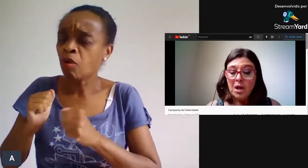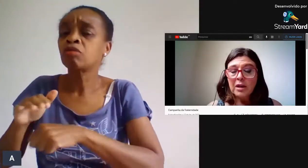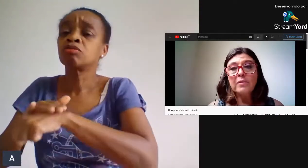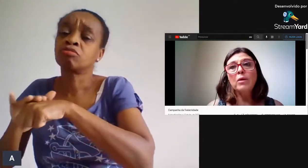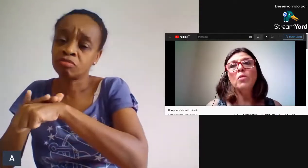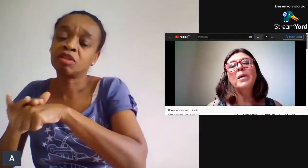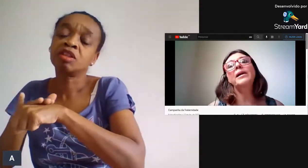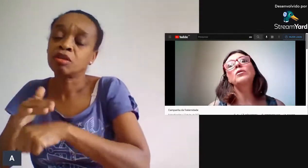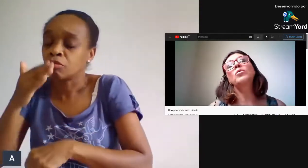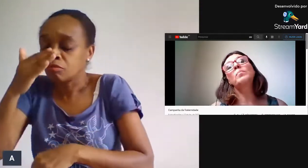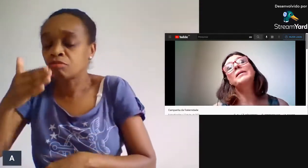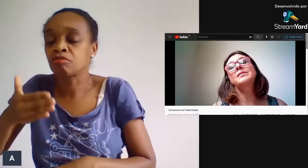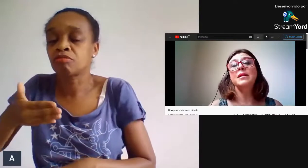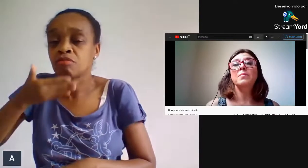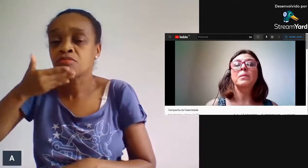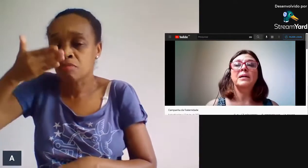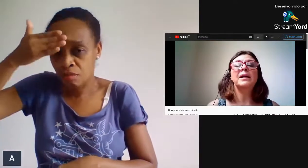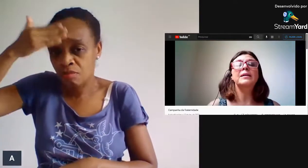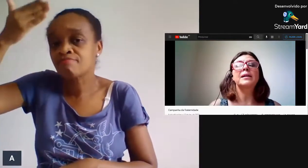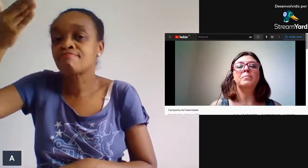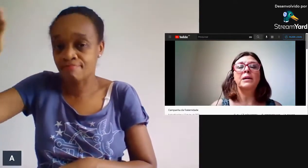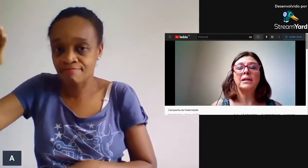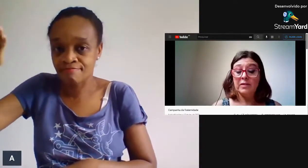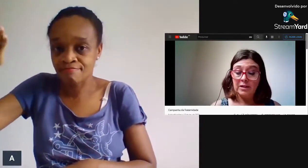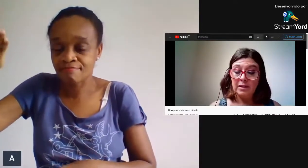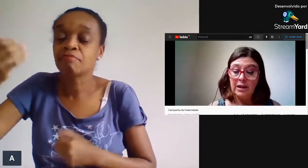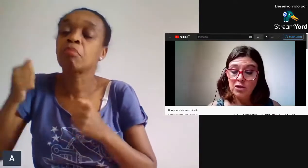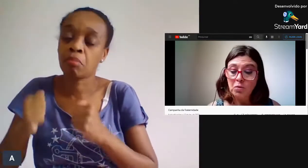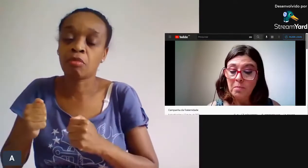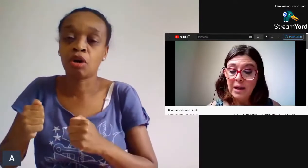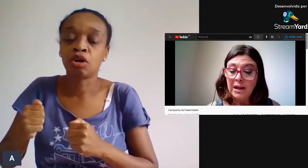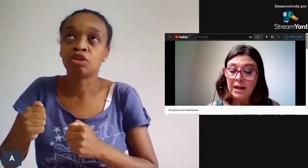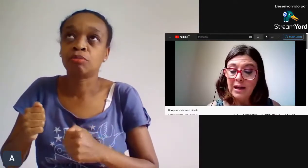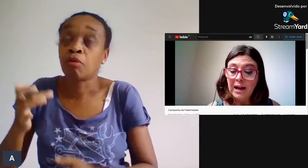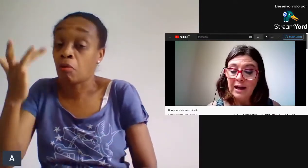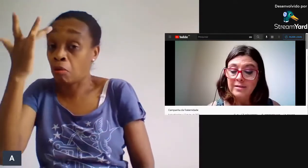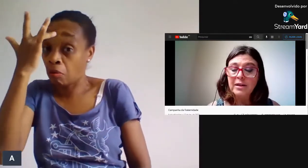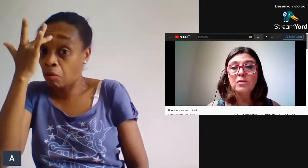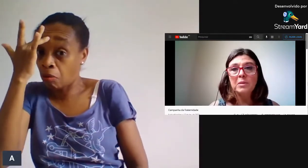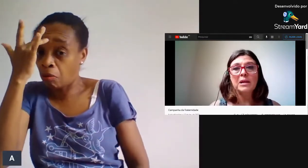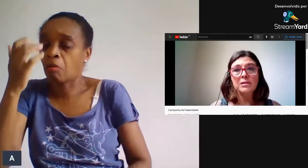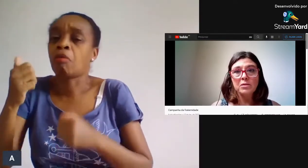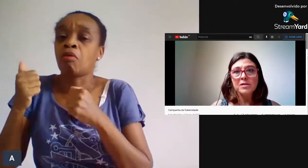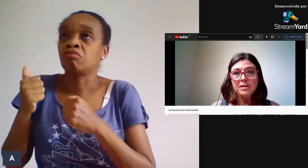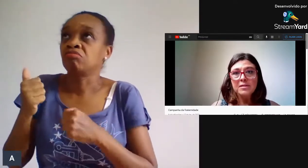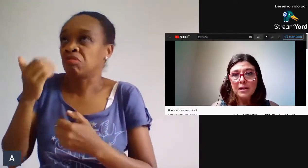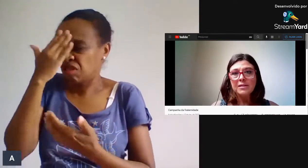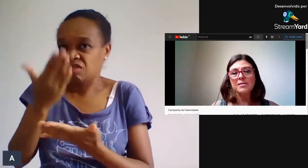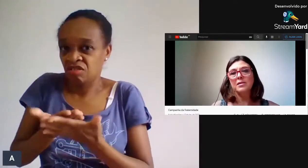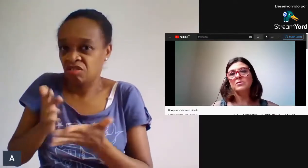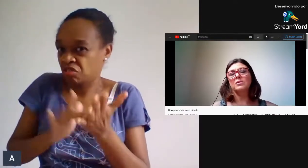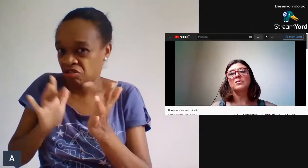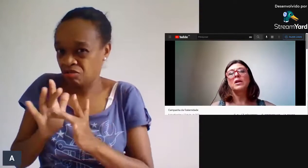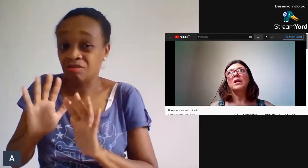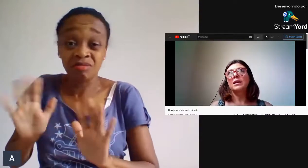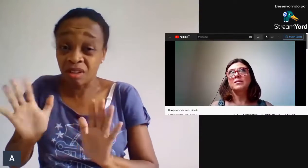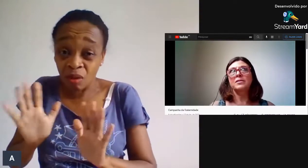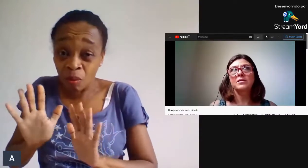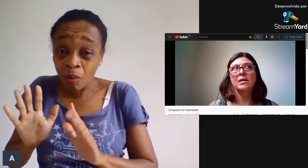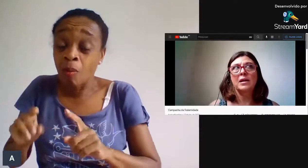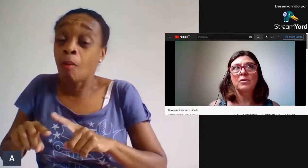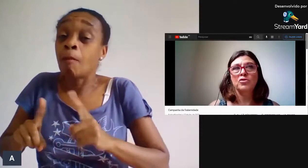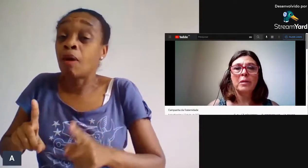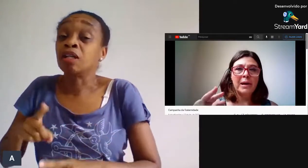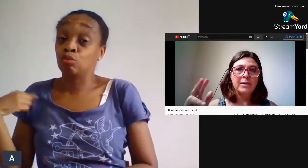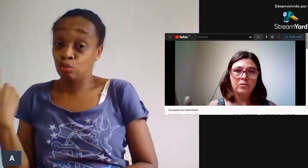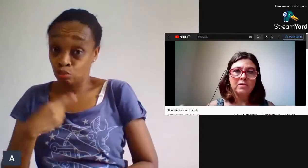interreligioso. Então, o ecumênico participa, né, da campanha da fraternidade ecumênica as denominações cristãs. Então, são